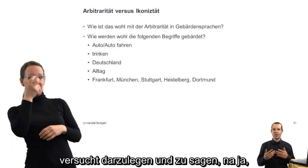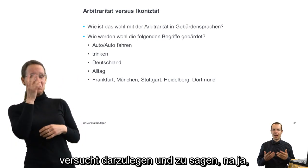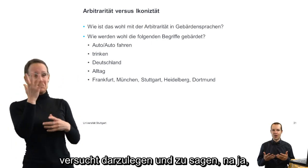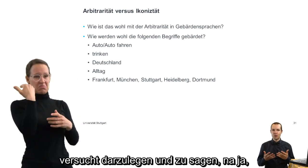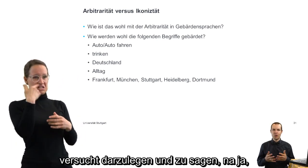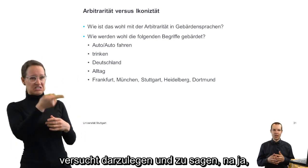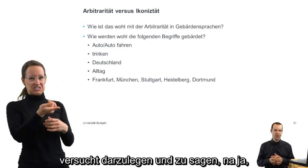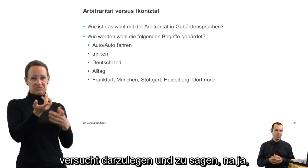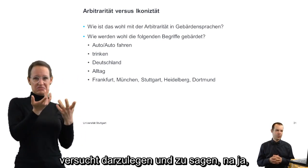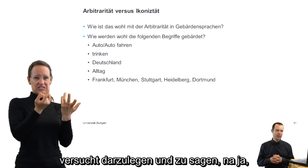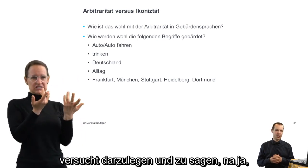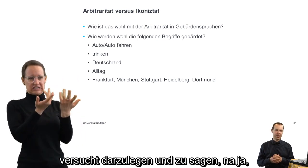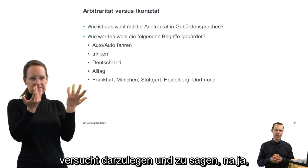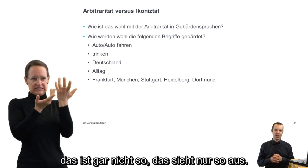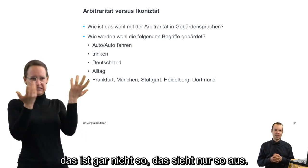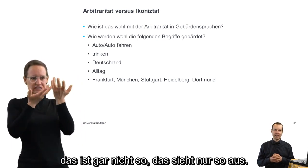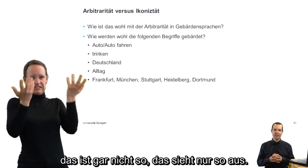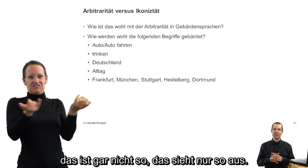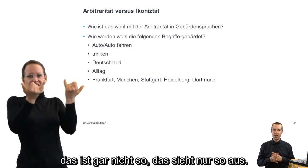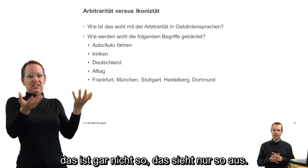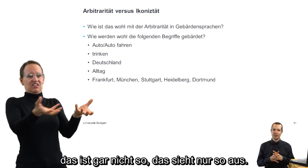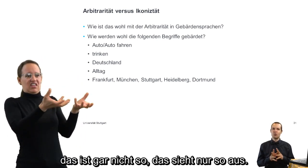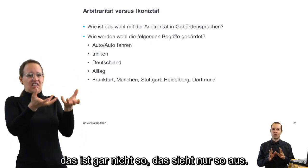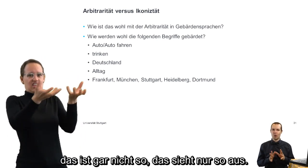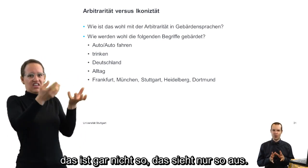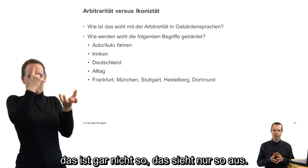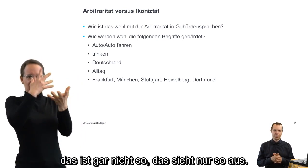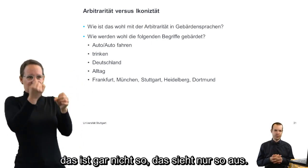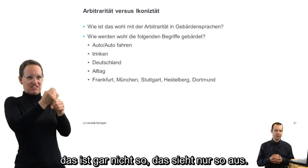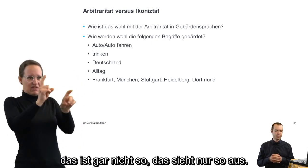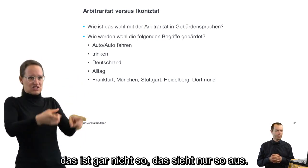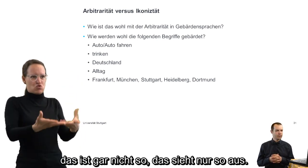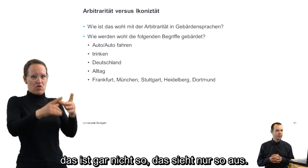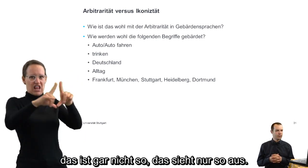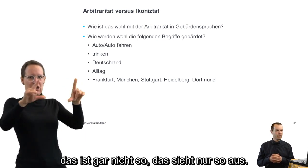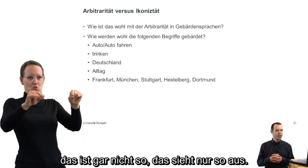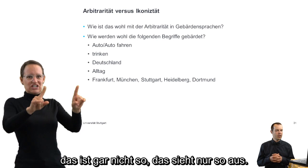Versucht sich darzulegen und zu sagen, naja, das ist gar nicht, es sieht nur so aus.